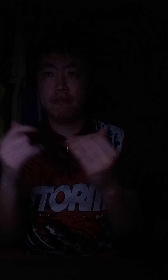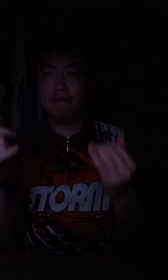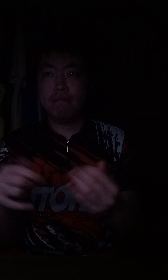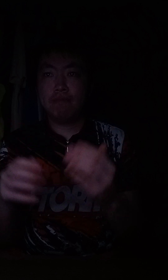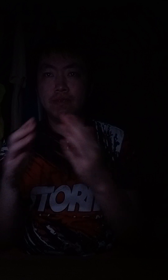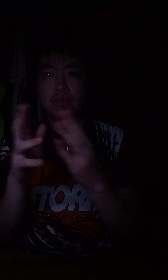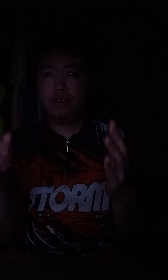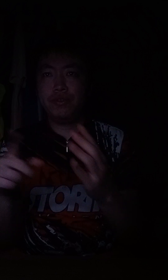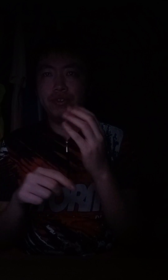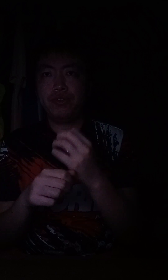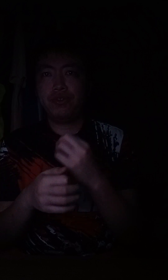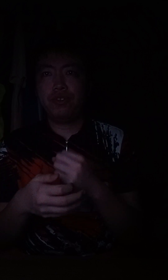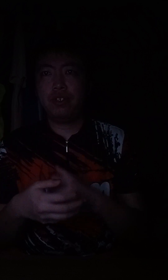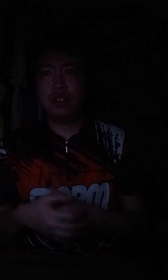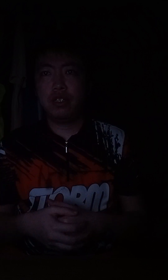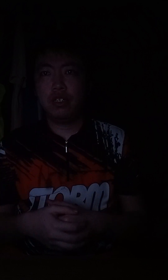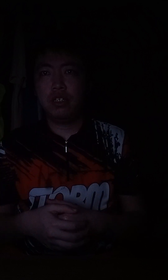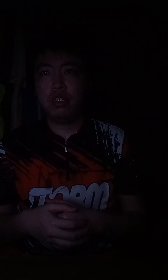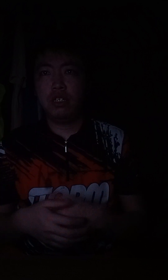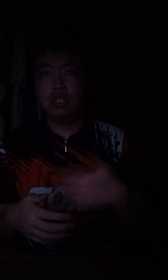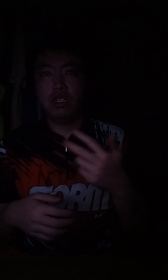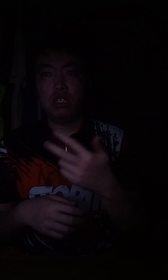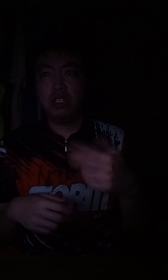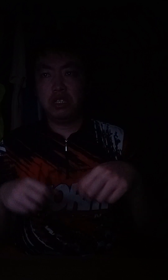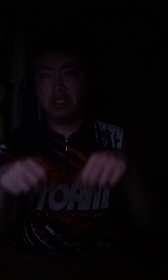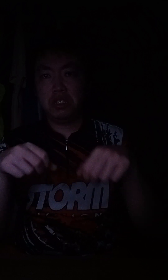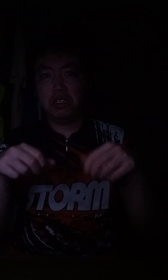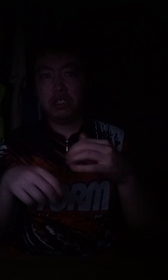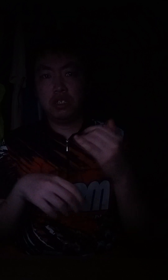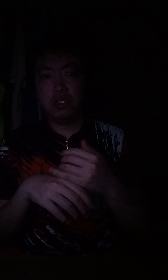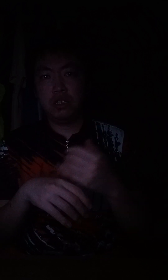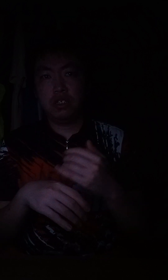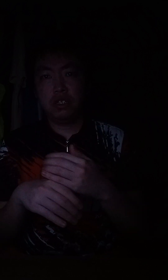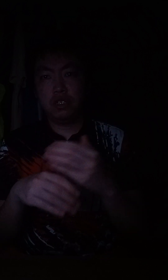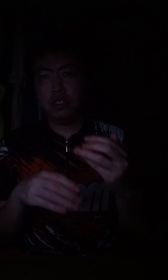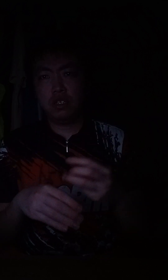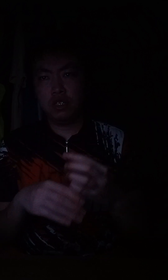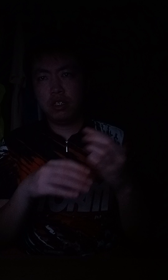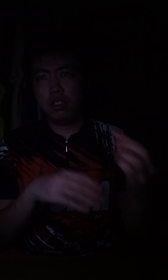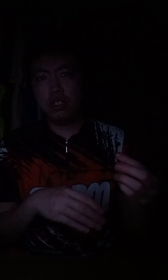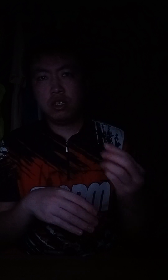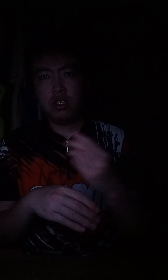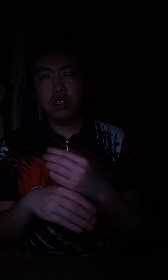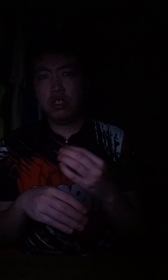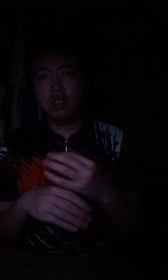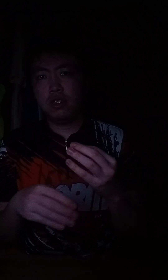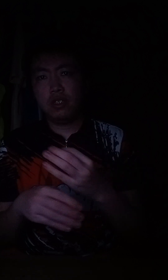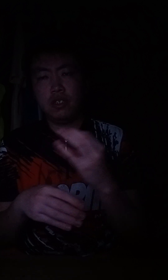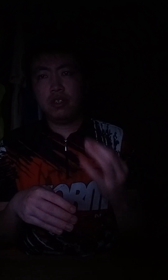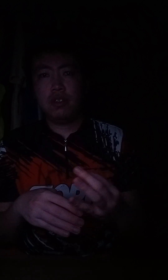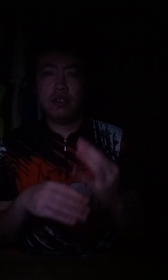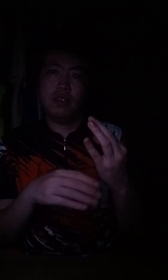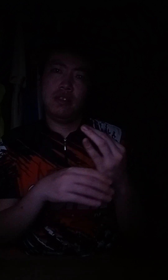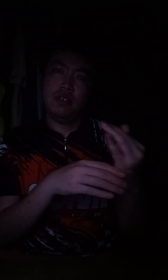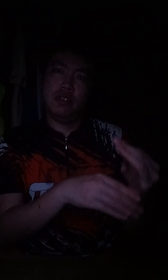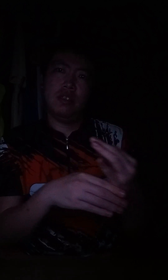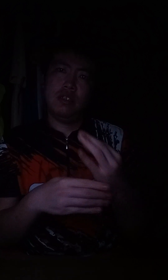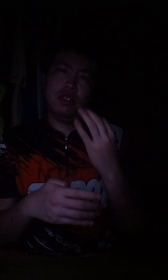70% 수준입니다. 여기에 배달업 등으로 기사들이 빠져나가면서 고령화도 심해지고 있습니다.